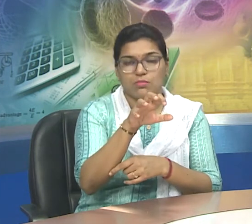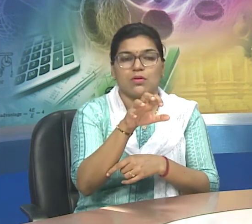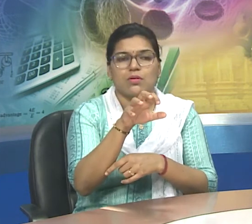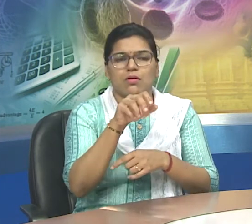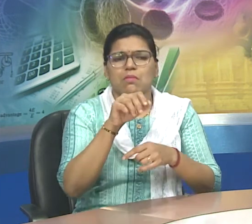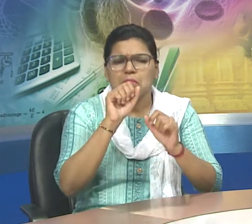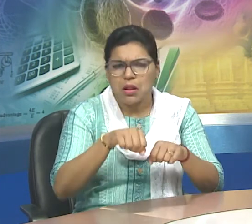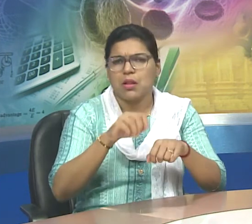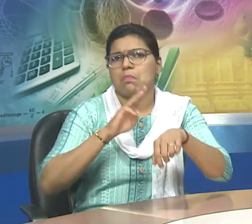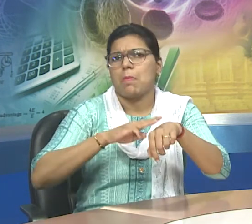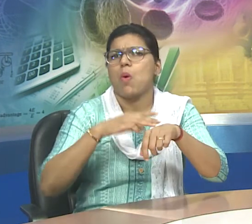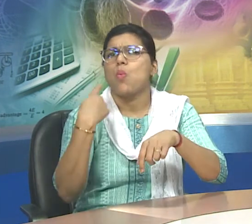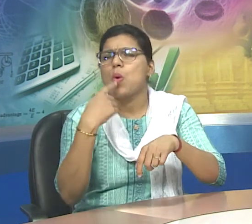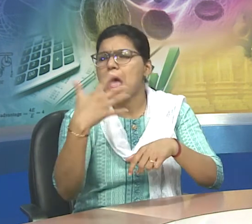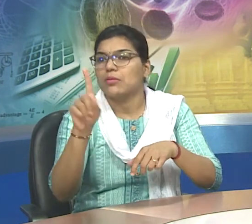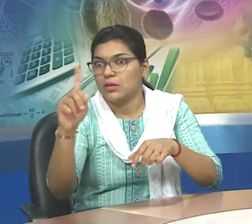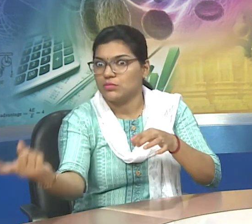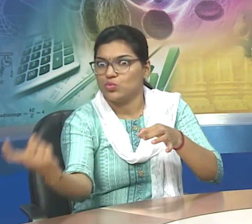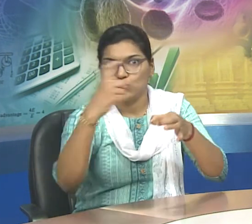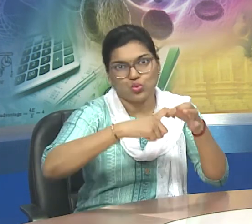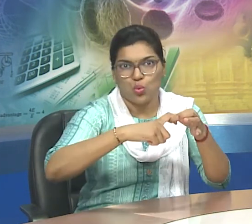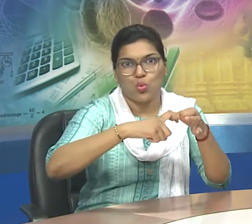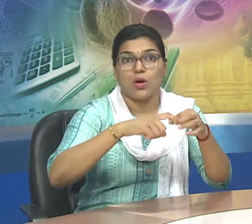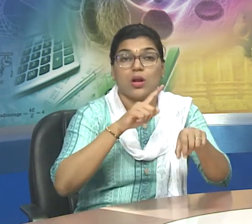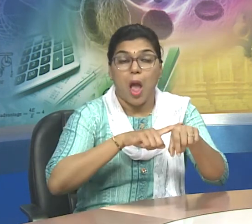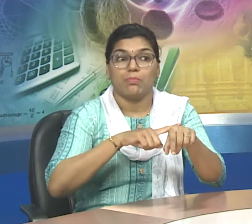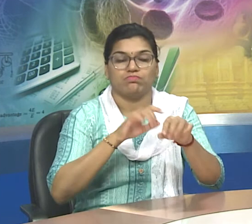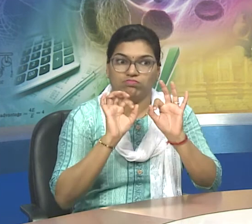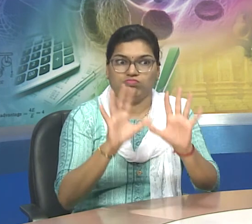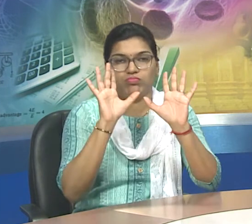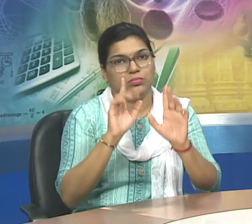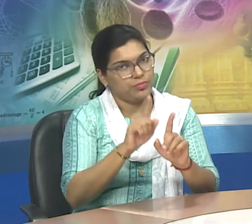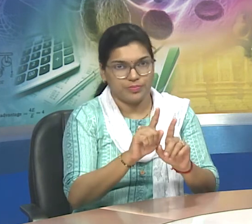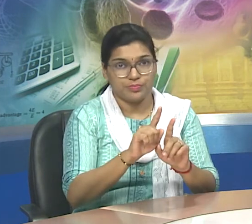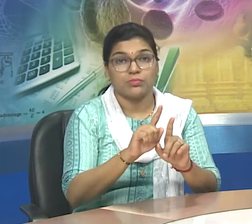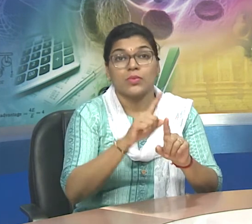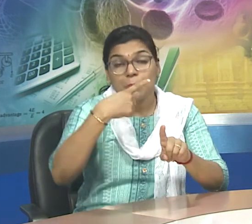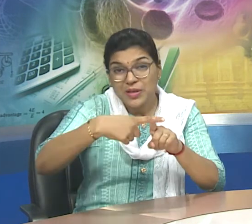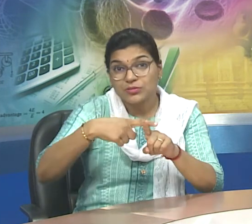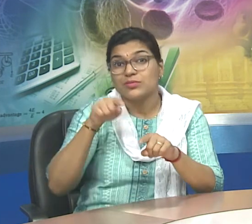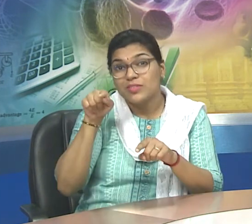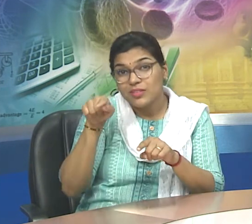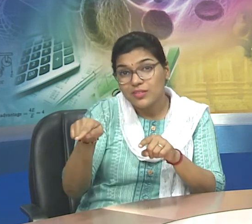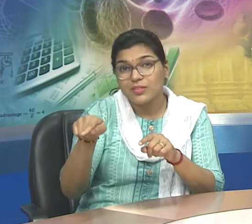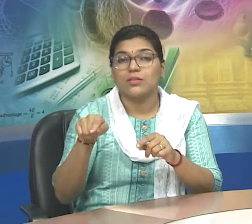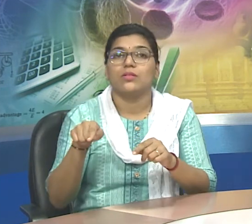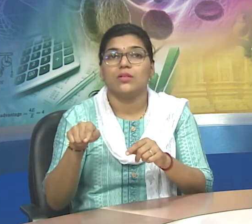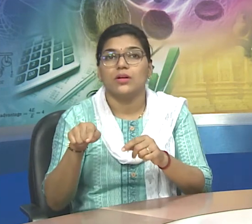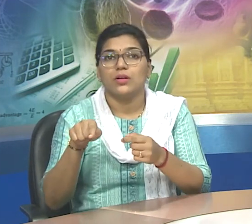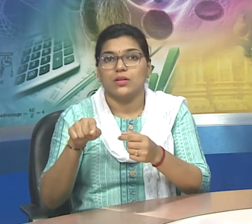बी पॉइंट कह रहा है अ पर्सन इज़ अ मेंबर ऑफ वन स्टेट, अर्थात कोई व्यक्ति एक राज्य का